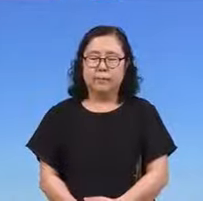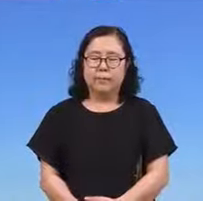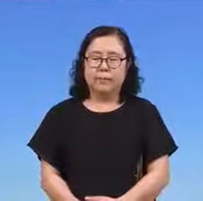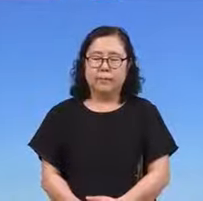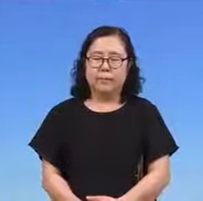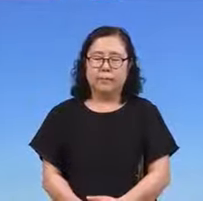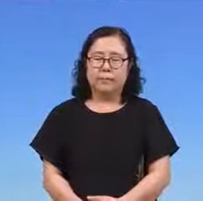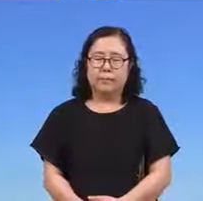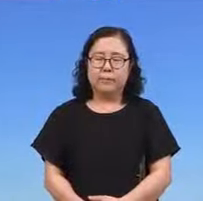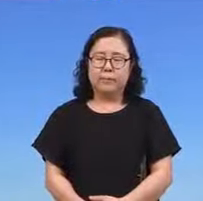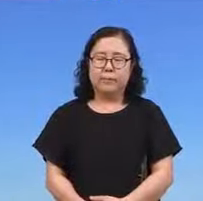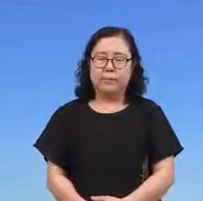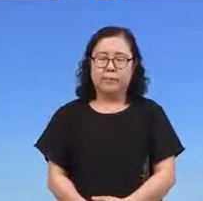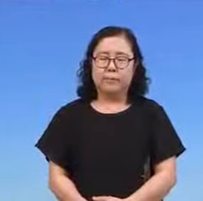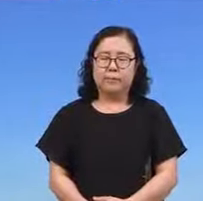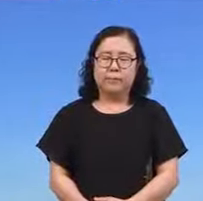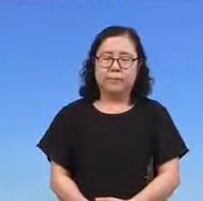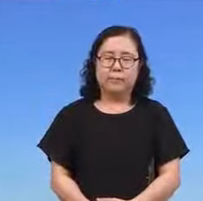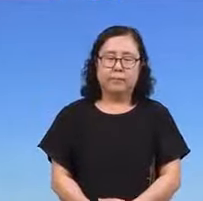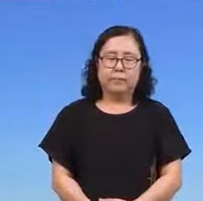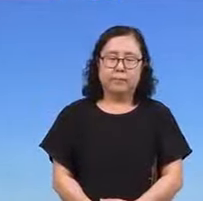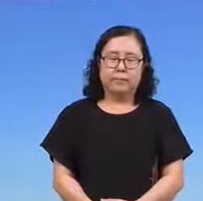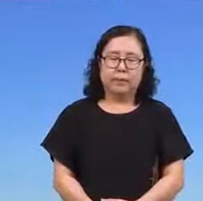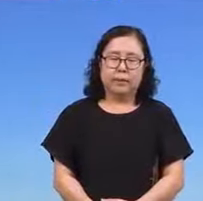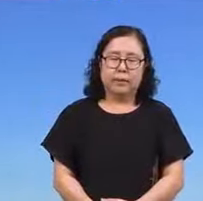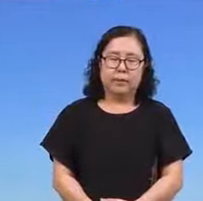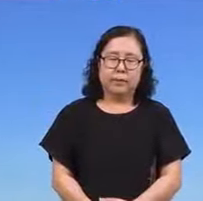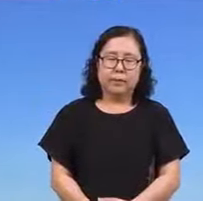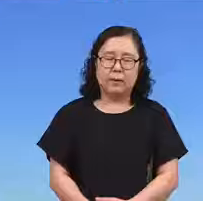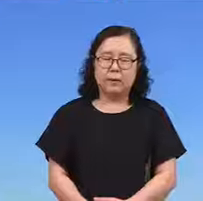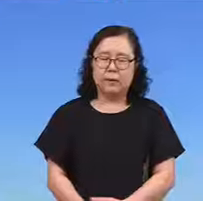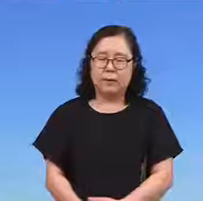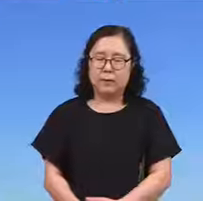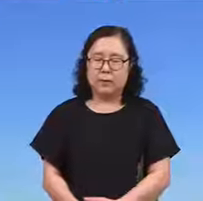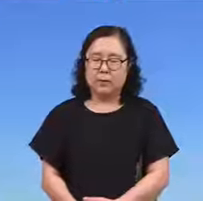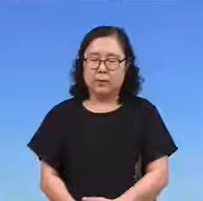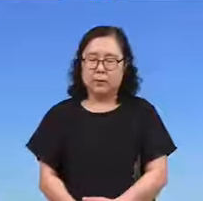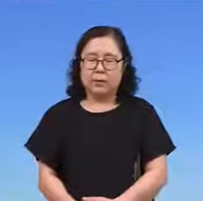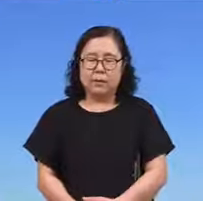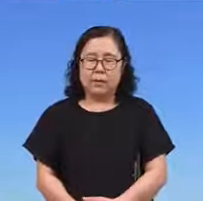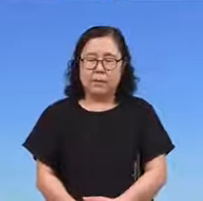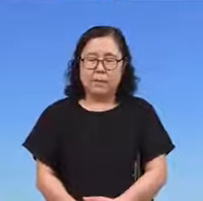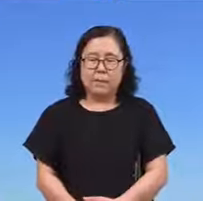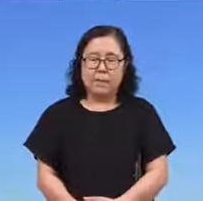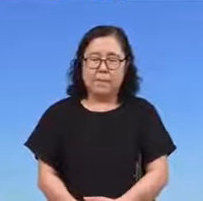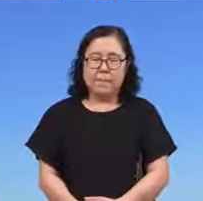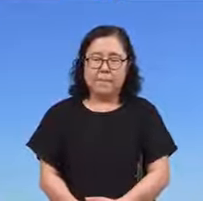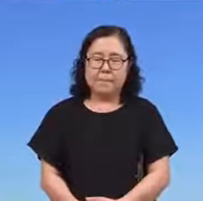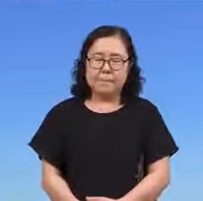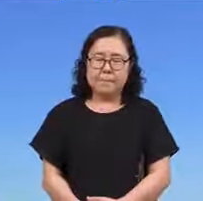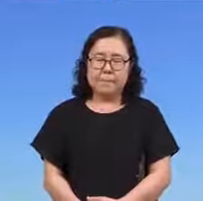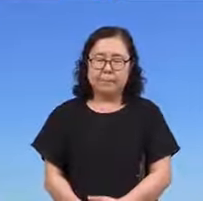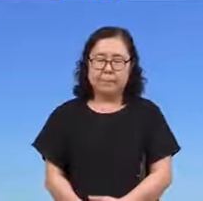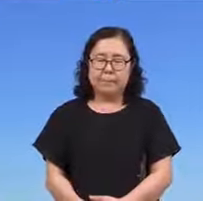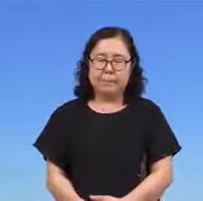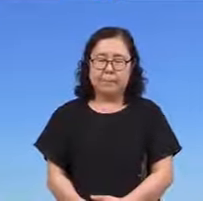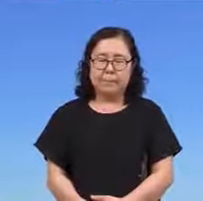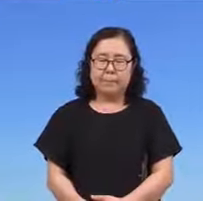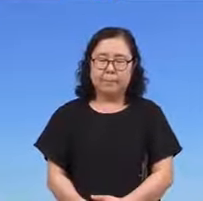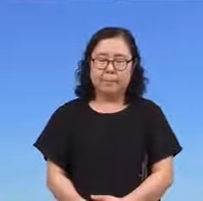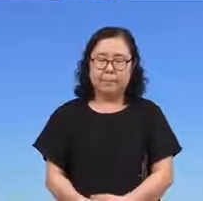시간을 우리가 지금 지나가고 있습니다. 폐업이 속출하고 있는 상황에 놓여 있습니다. 오 하나님